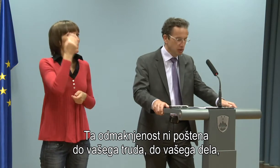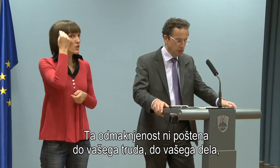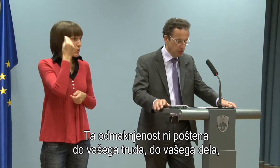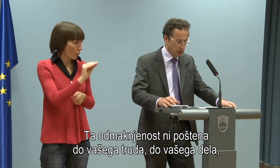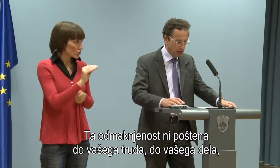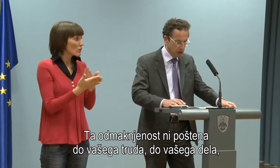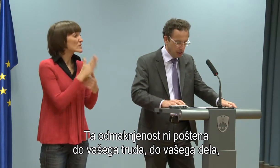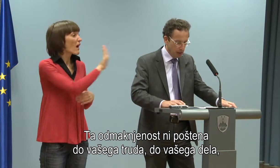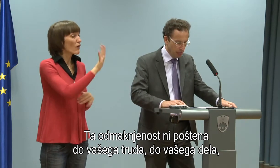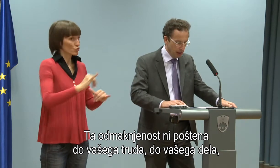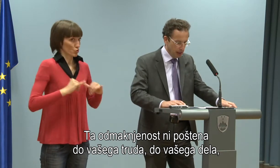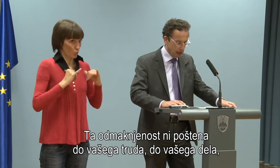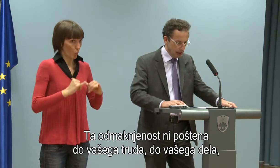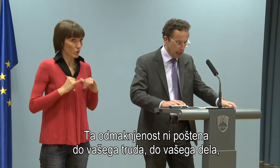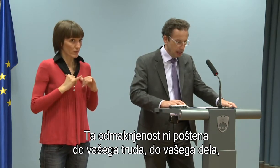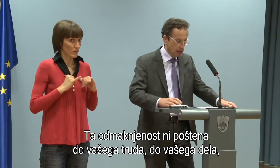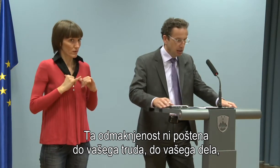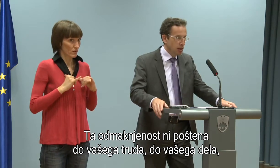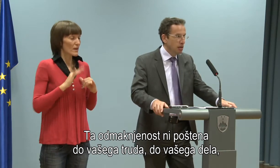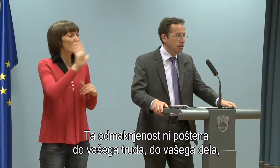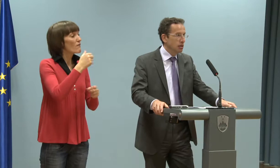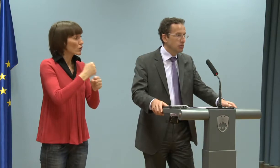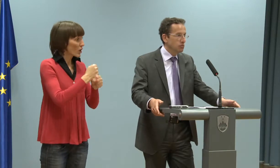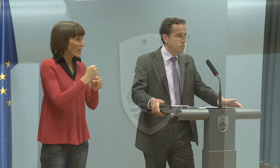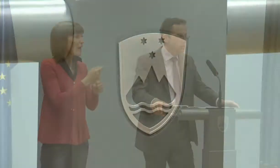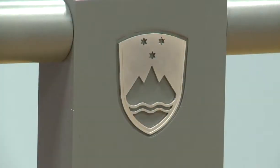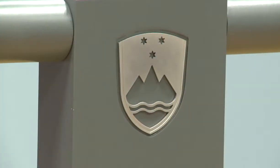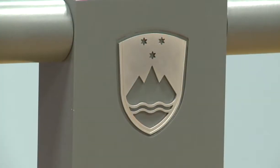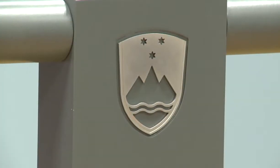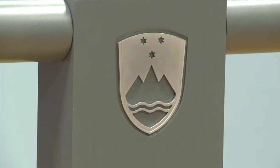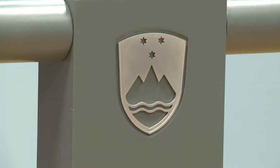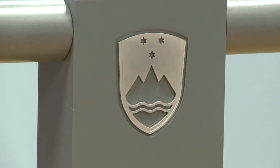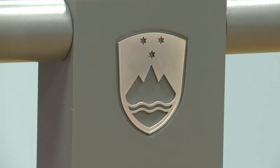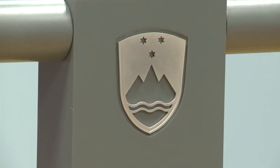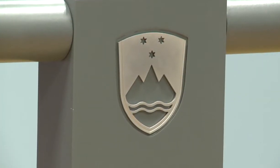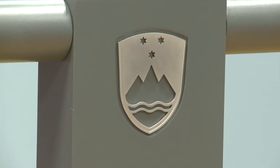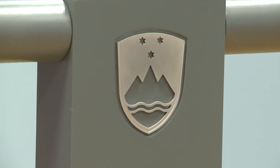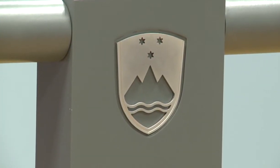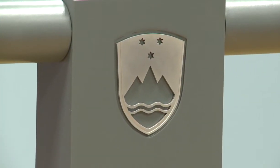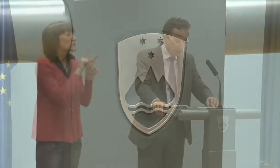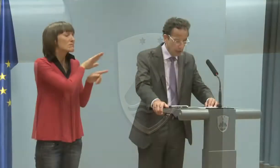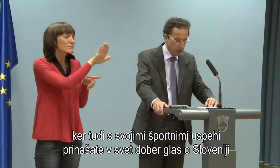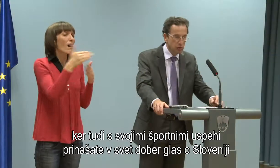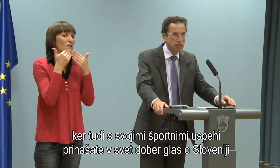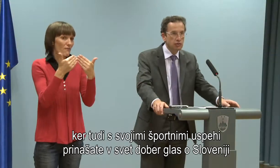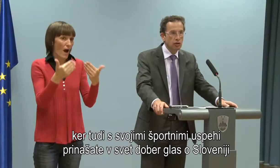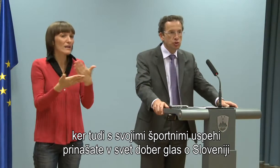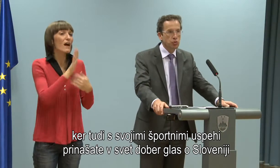truda, do vašega dela. ker tudi s svojimi